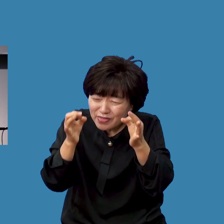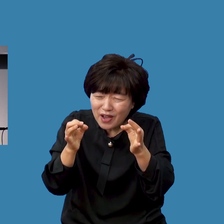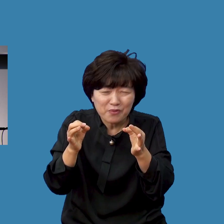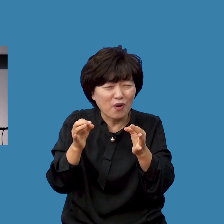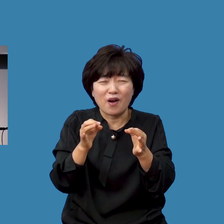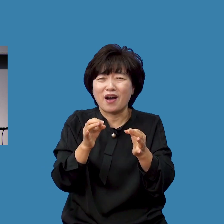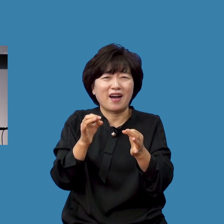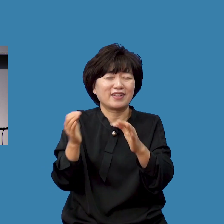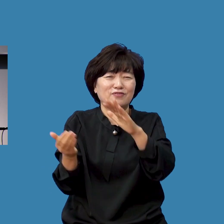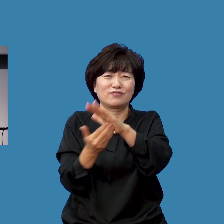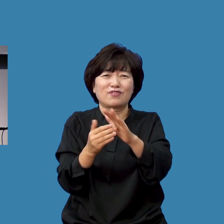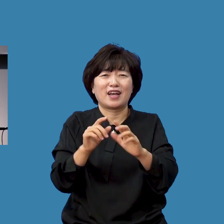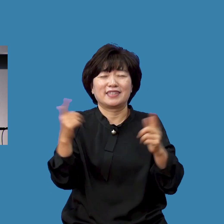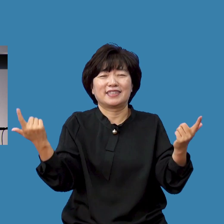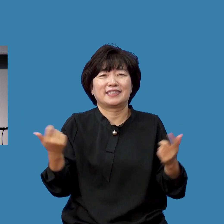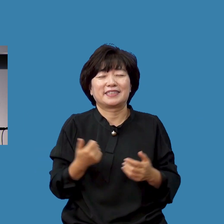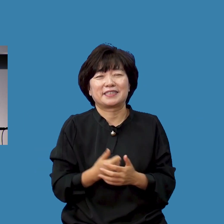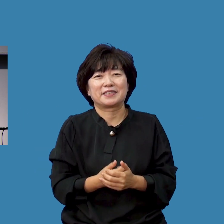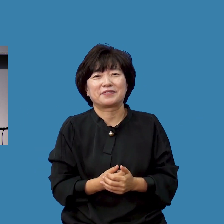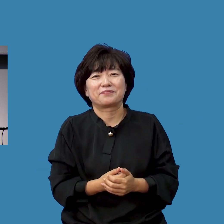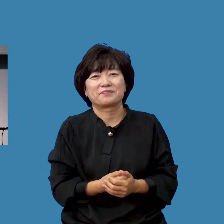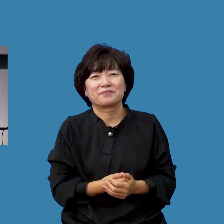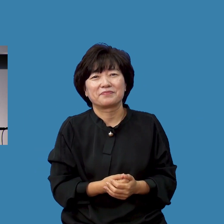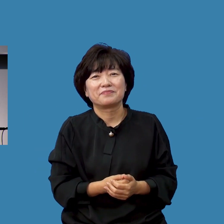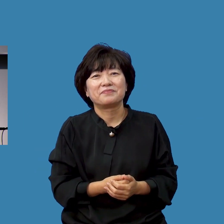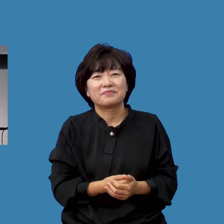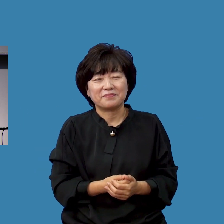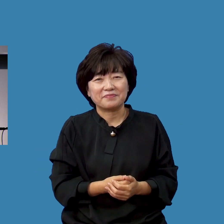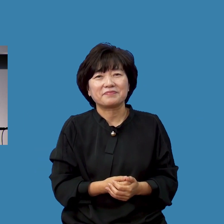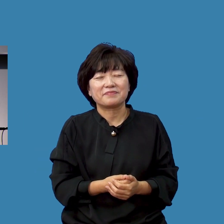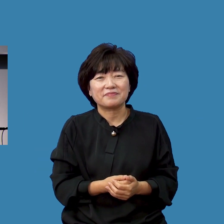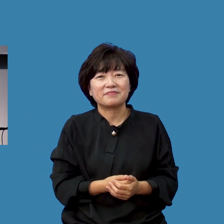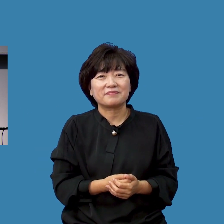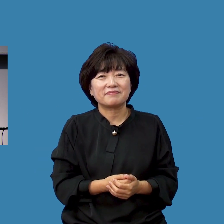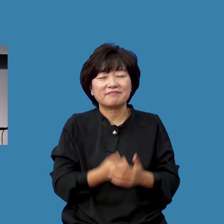것도 아니고 애쓴다고 되는 것도 아니고.